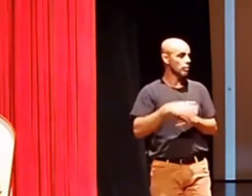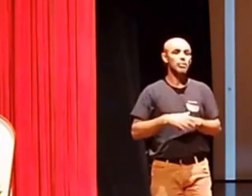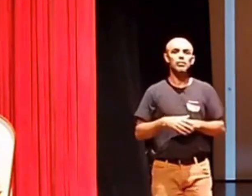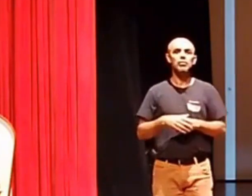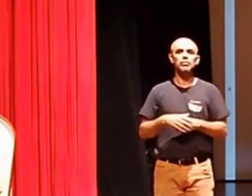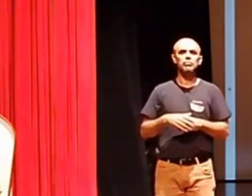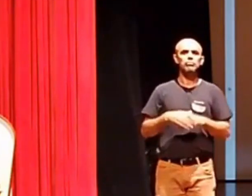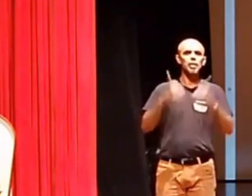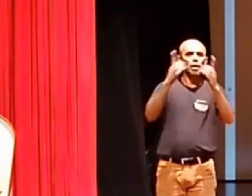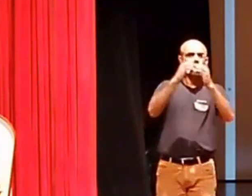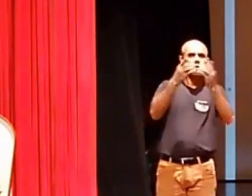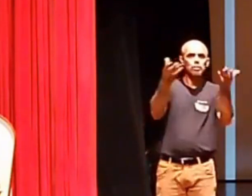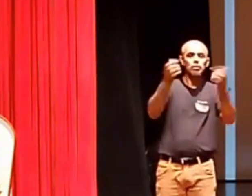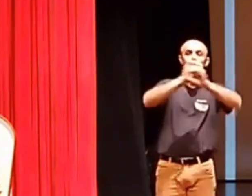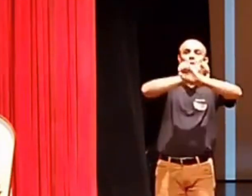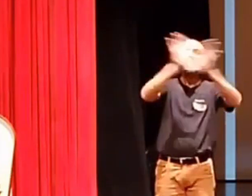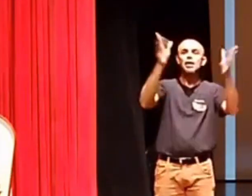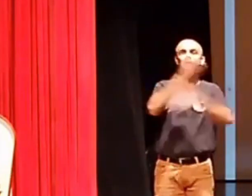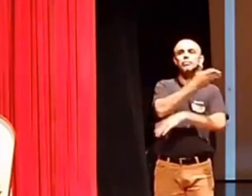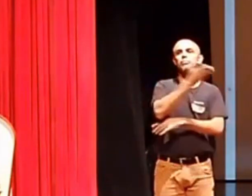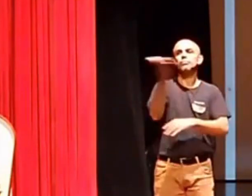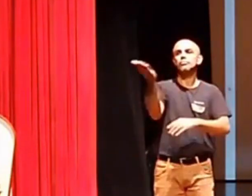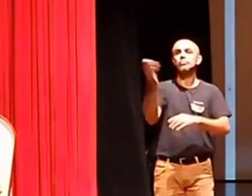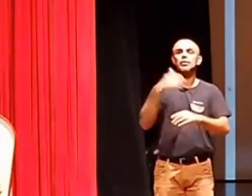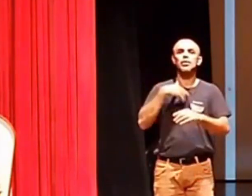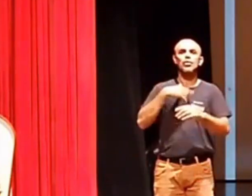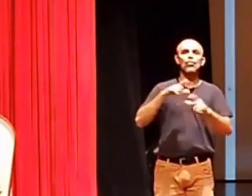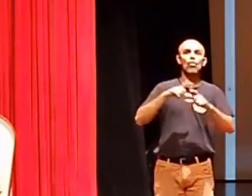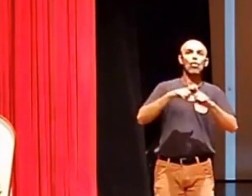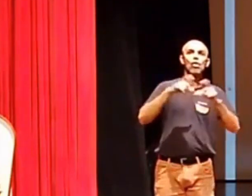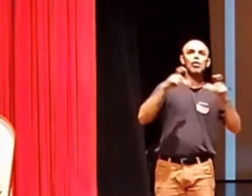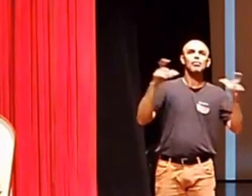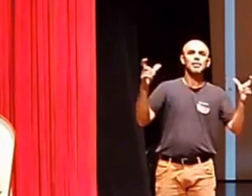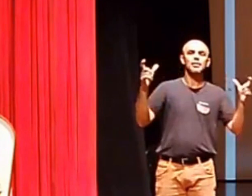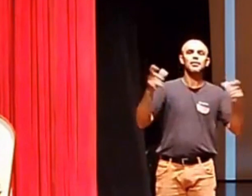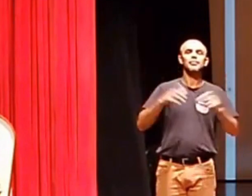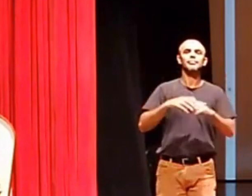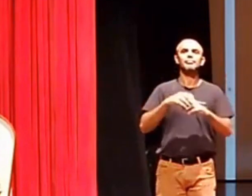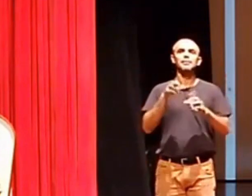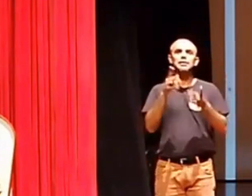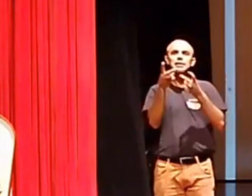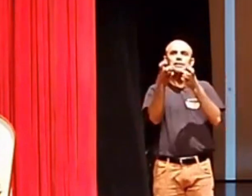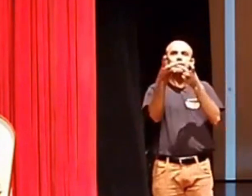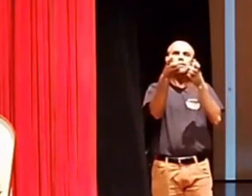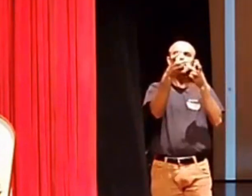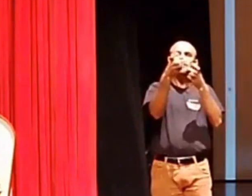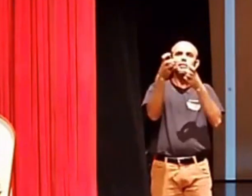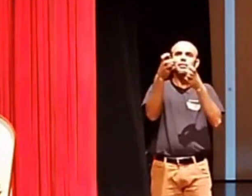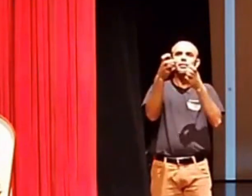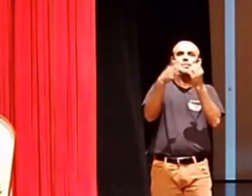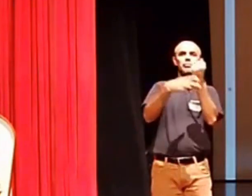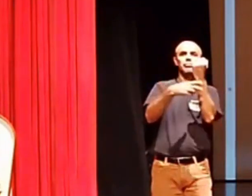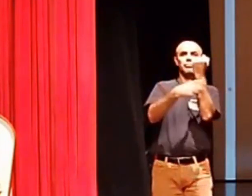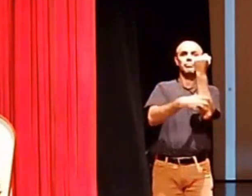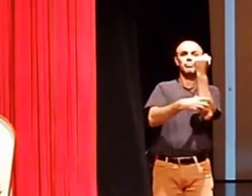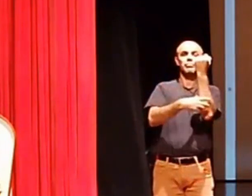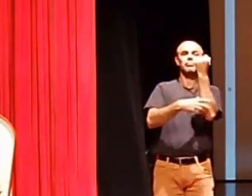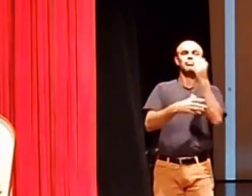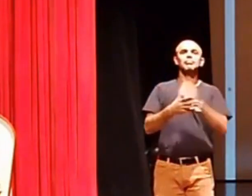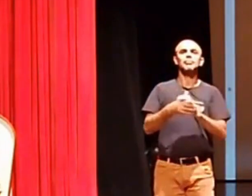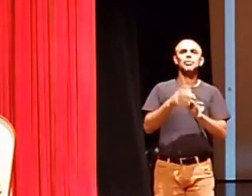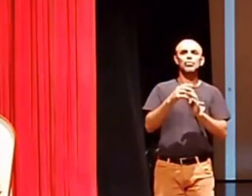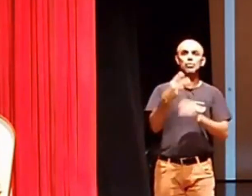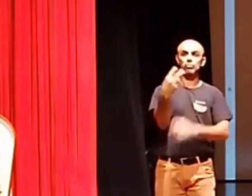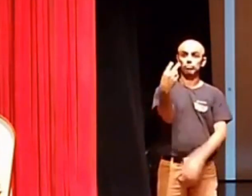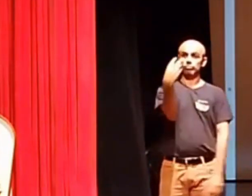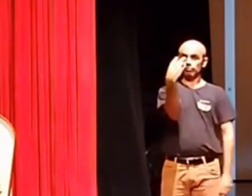forma didática para vocês e eu vou aumentar essa deformidade, tá? Então, se